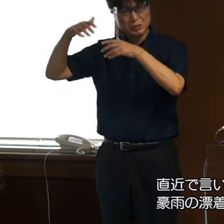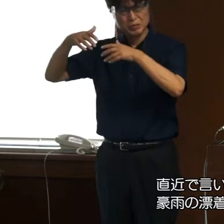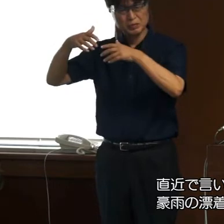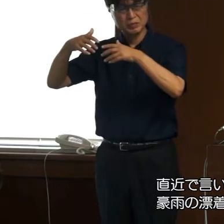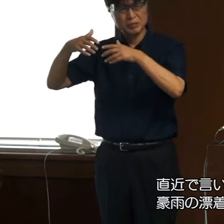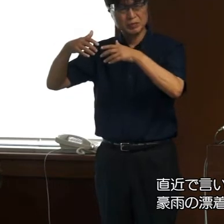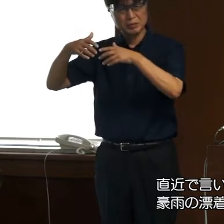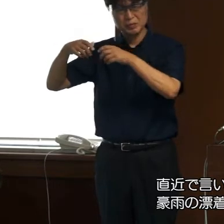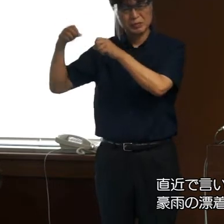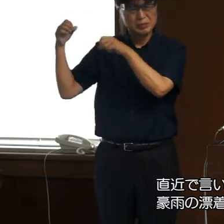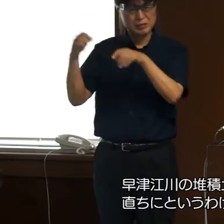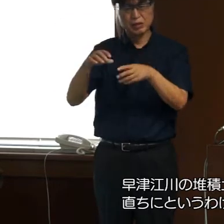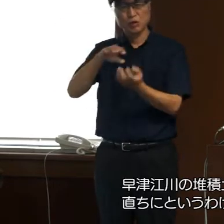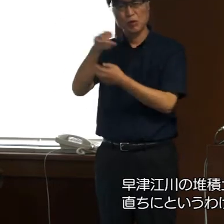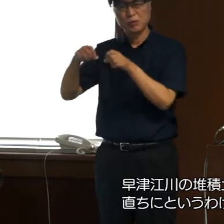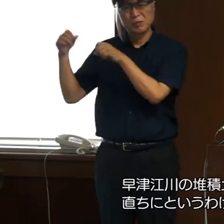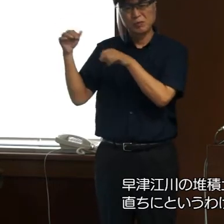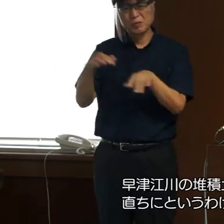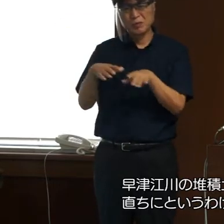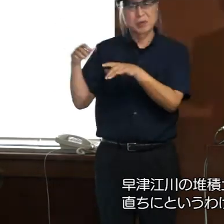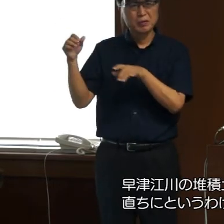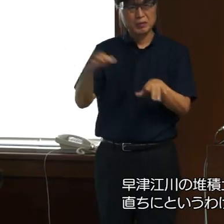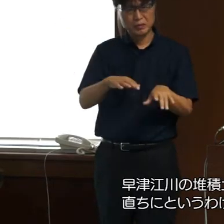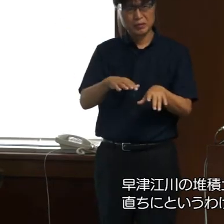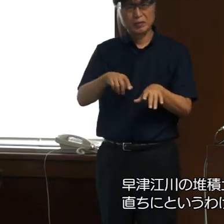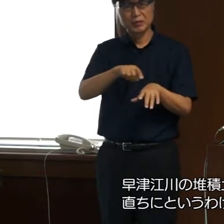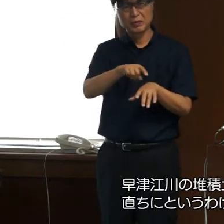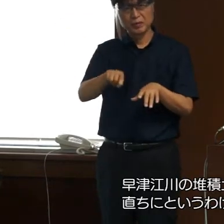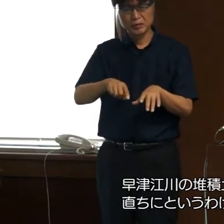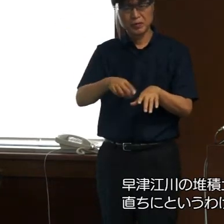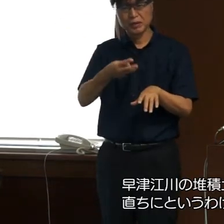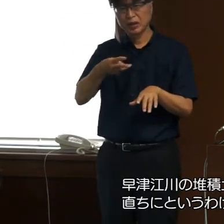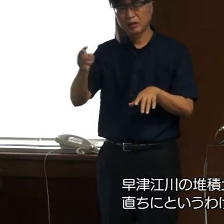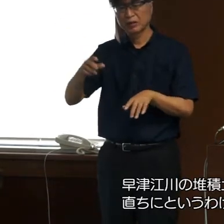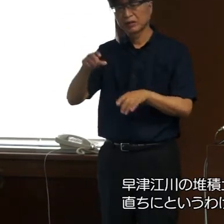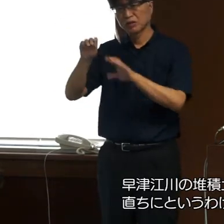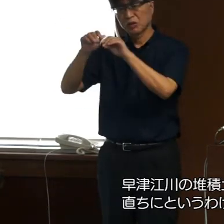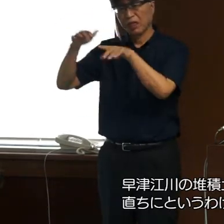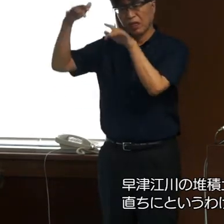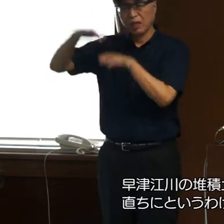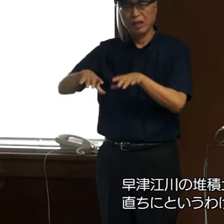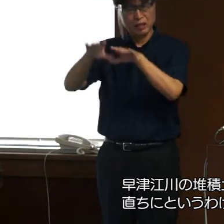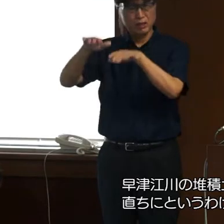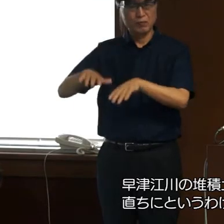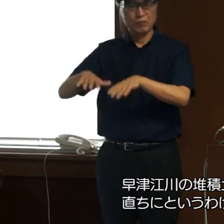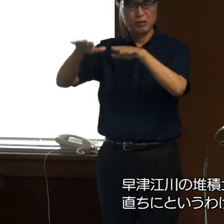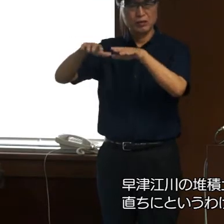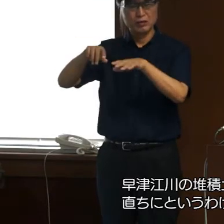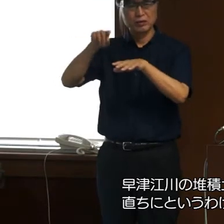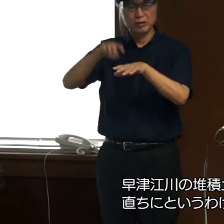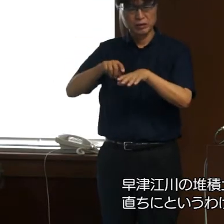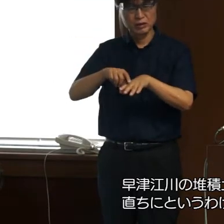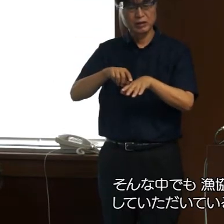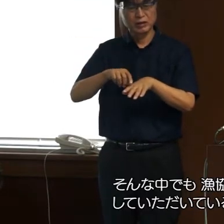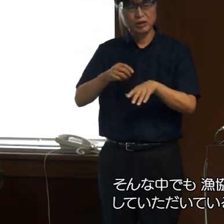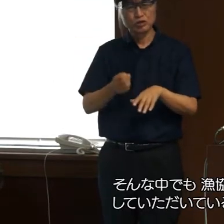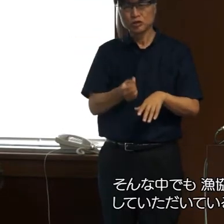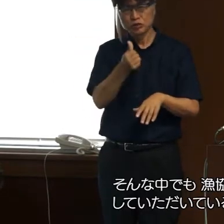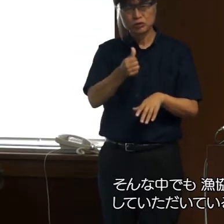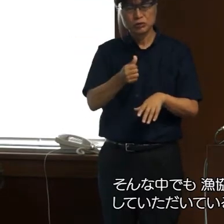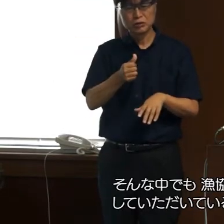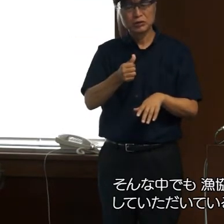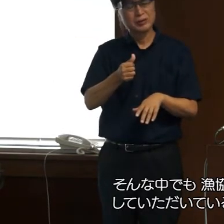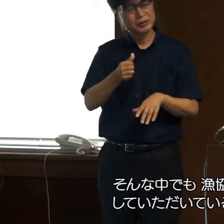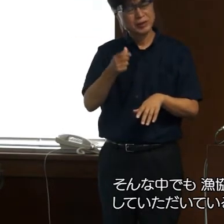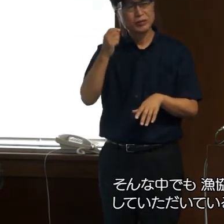漂着ごみの問題だとか早津川の堆積土砂の問題があって、もう直ちにというわけにはいかないけれども、その中